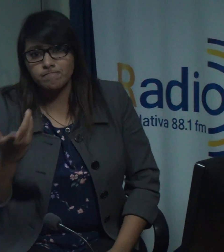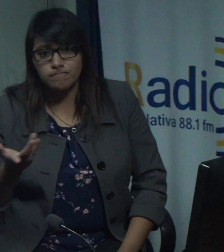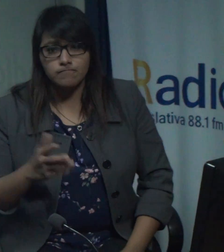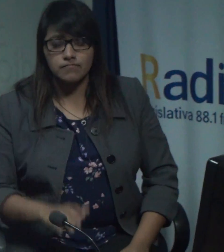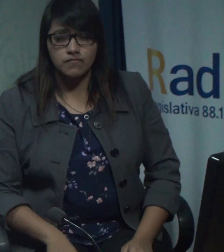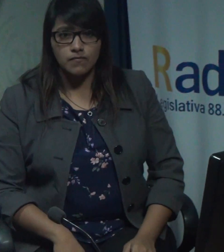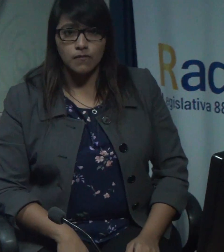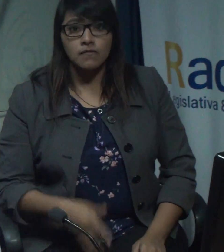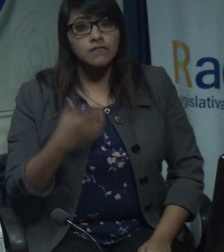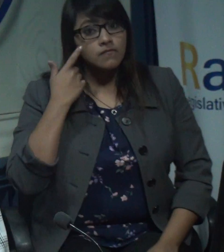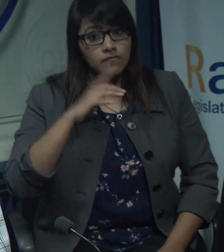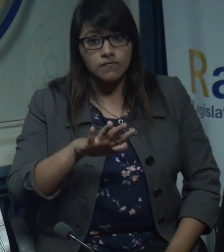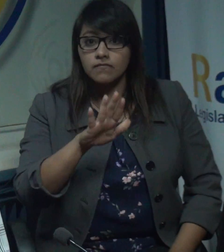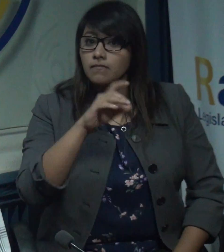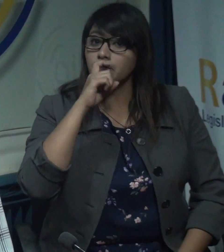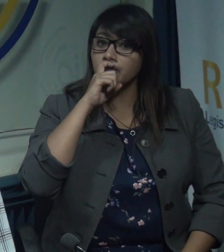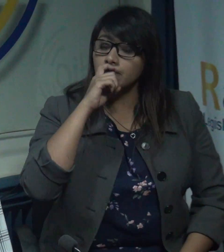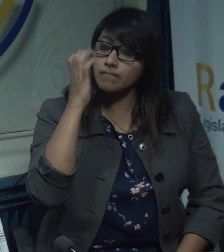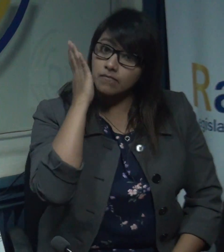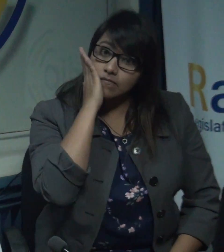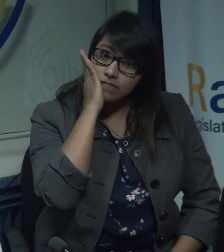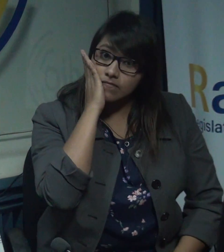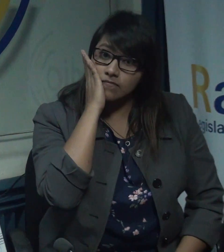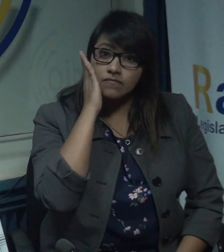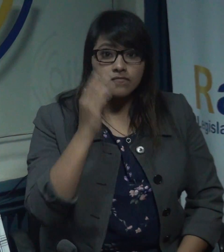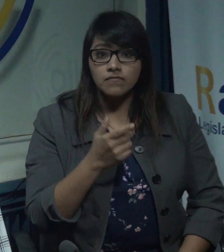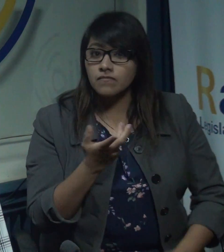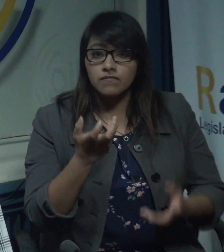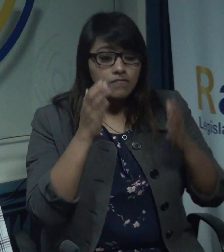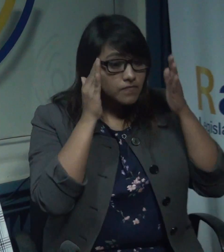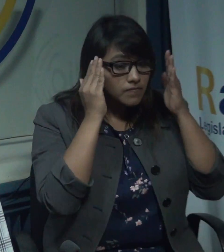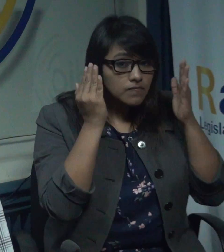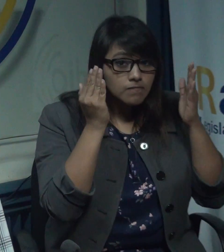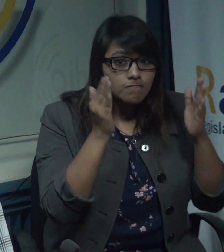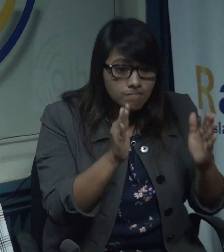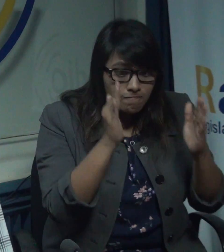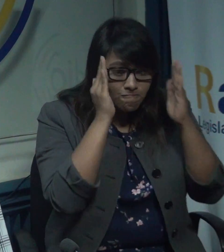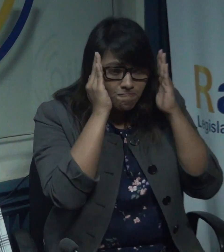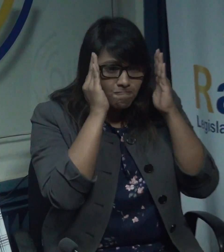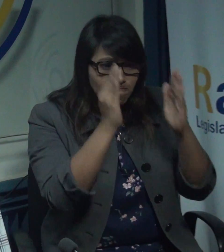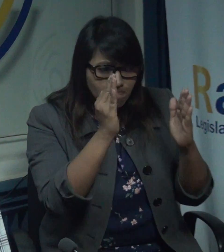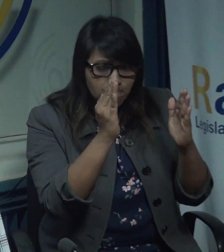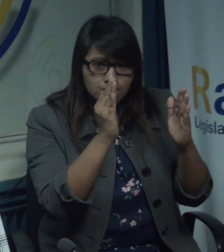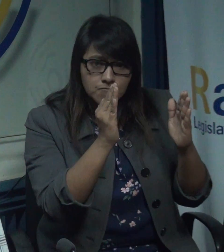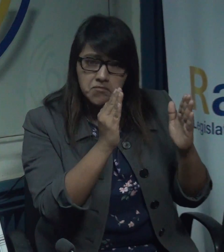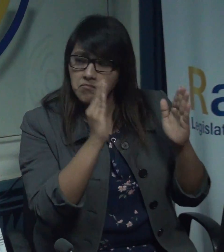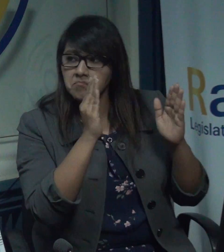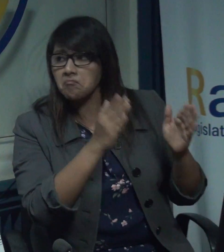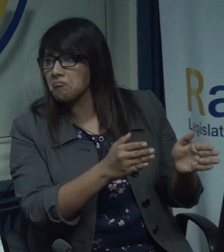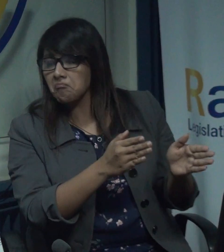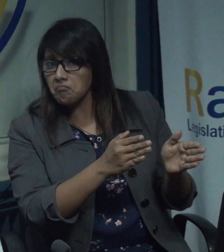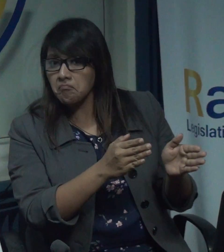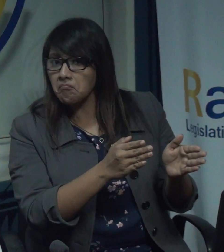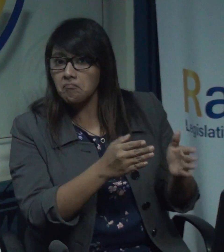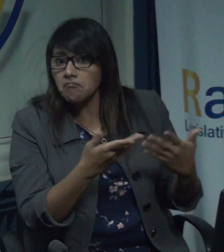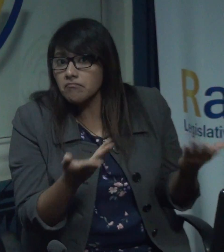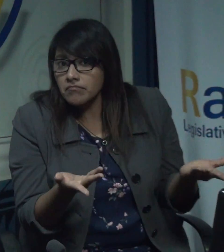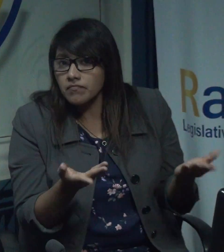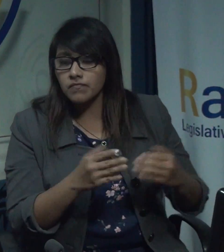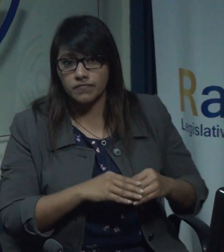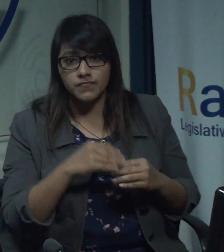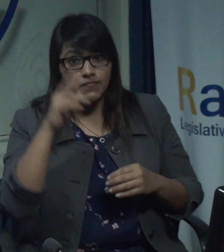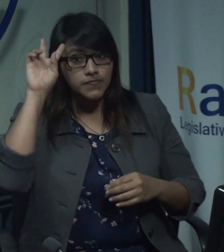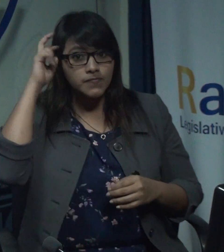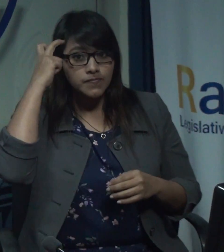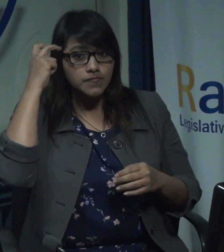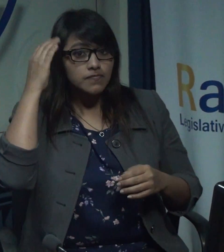es cuando el padre de familia no busca la atención pertinente, porque de esa manera estamos dejando prácticamente que ese